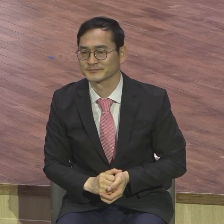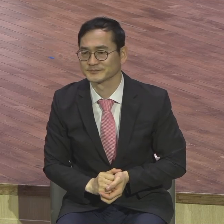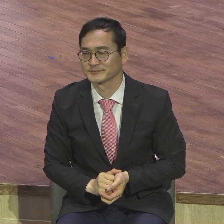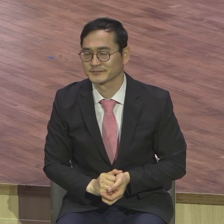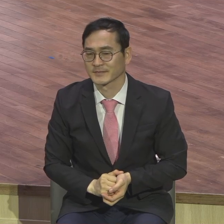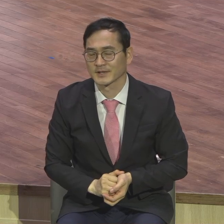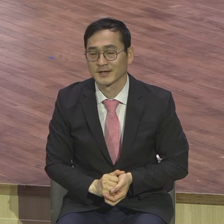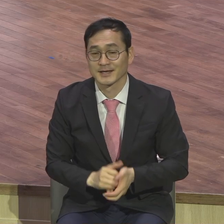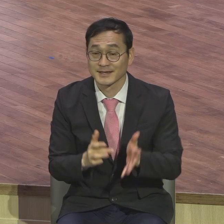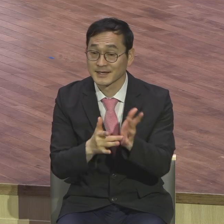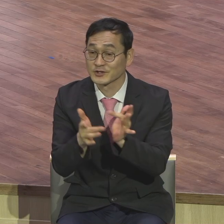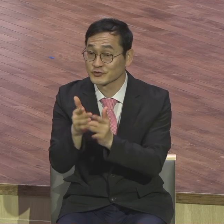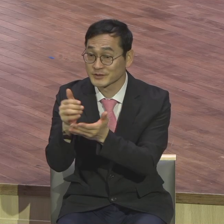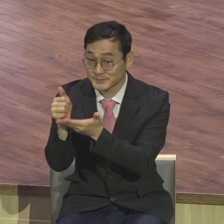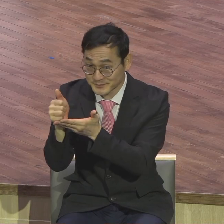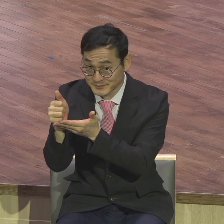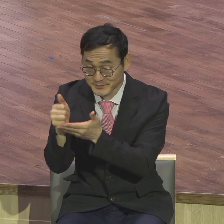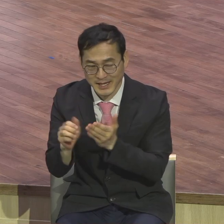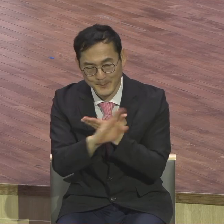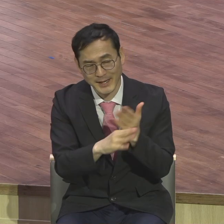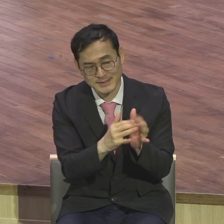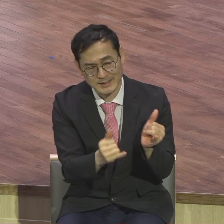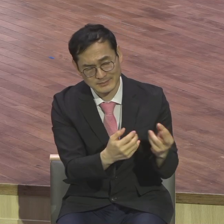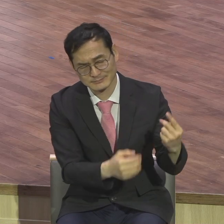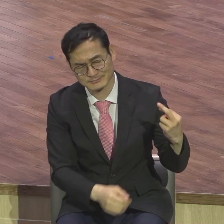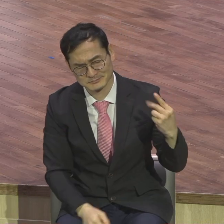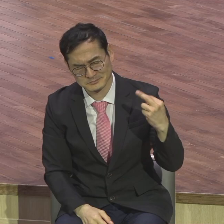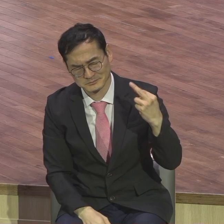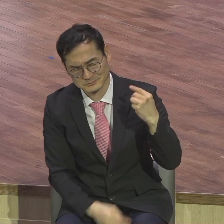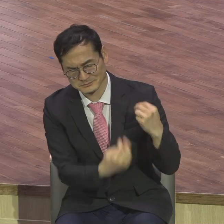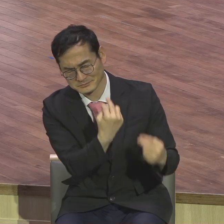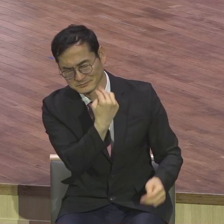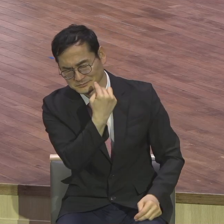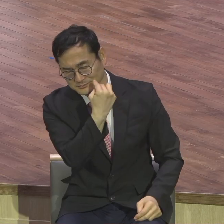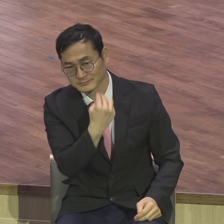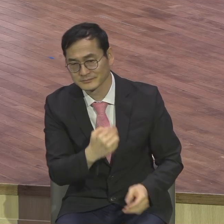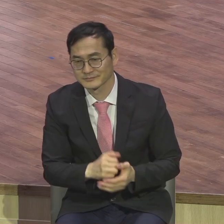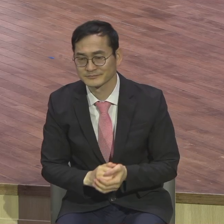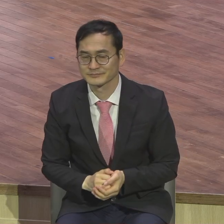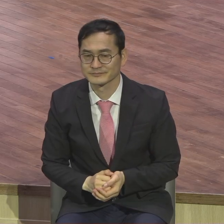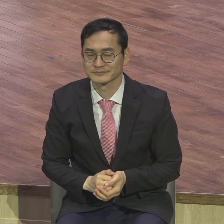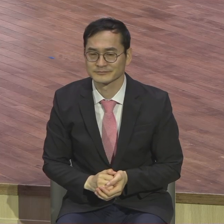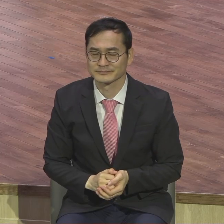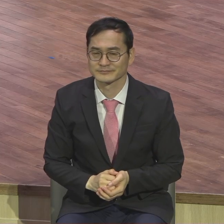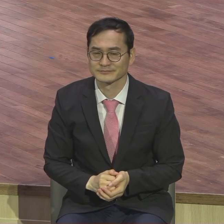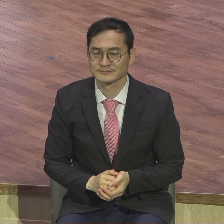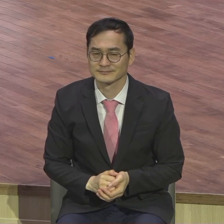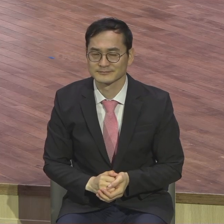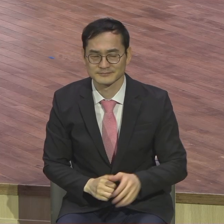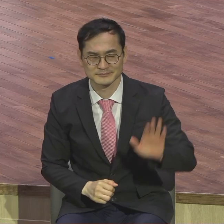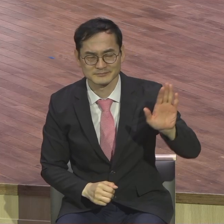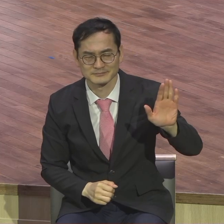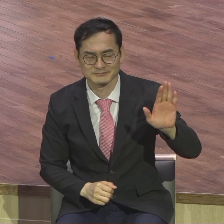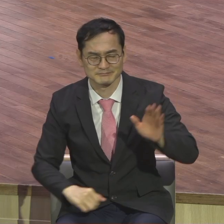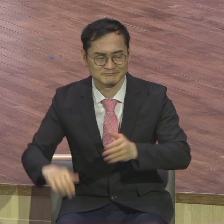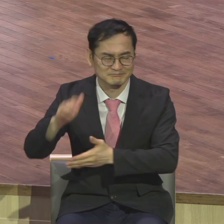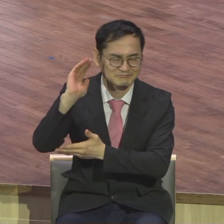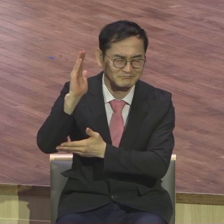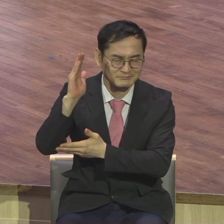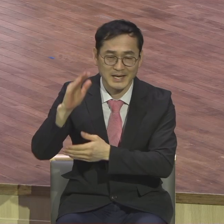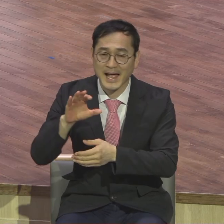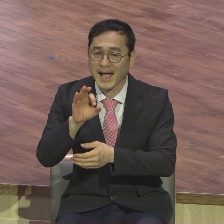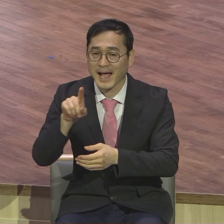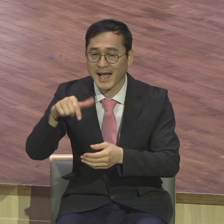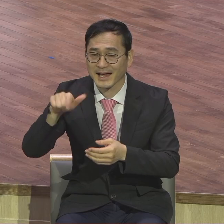예수님께서 오늘 바르신들의 공격을 받으면서 우리에게 아가페 공동체의 이 삶이 어떤